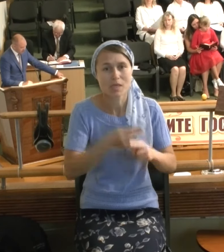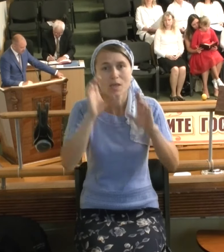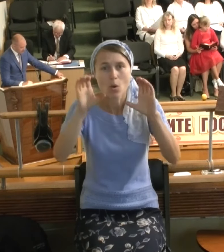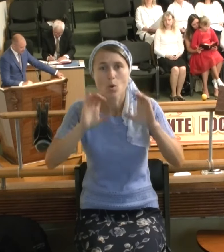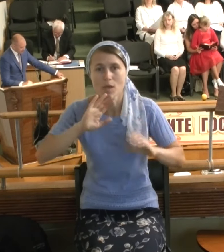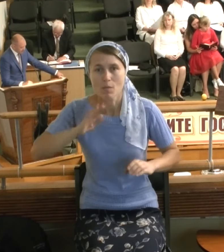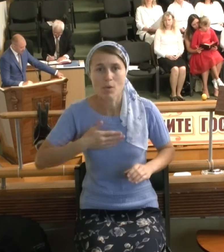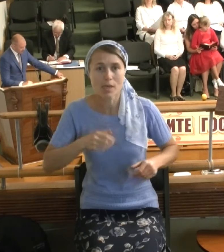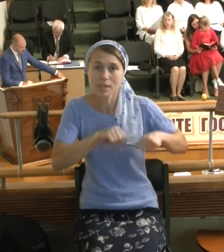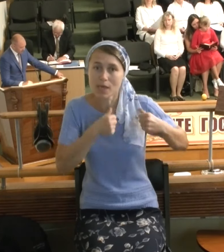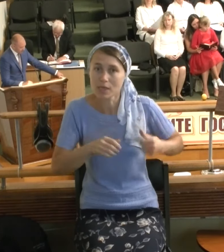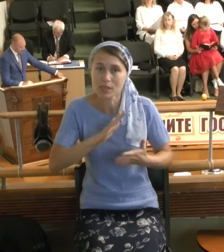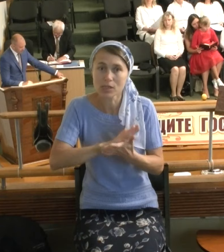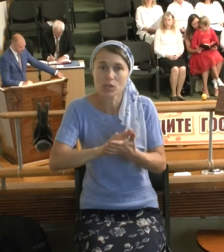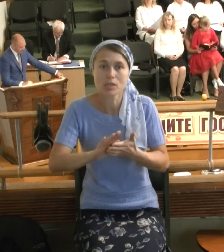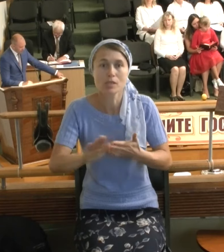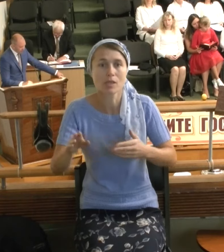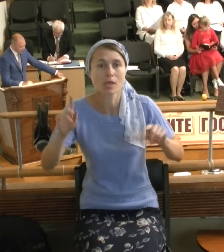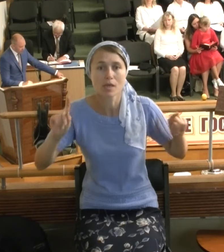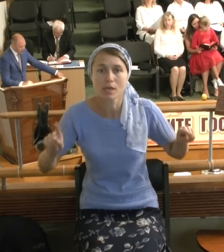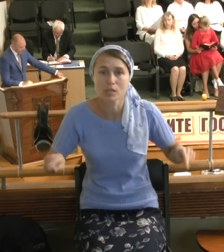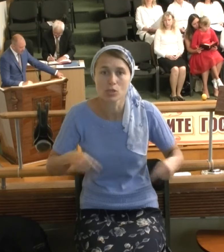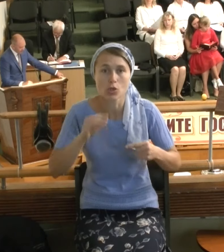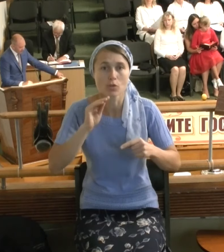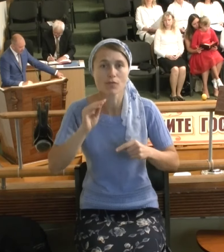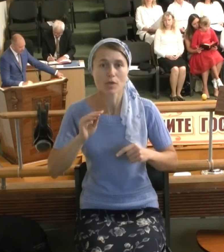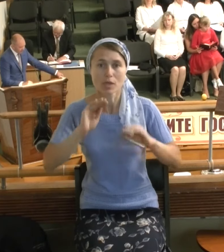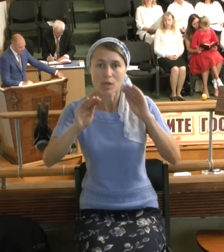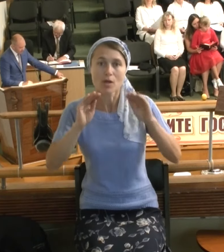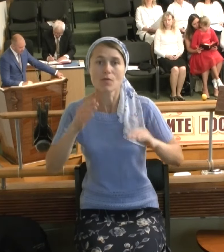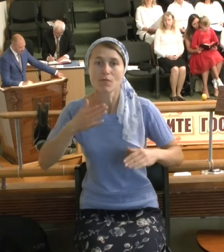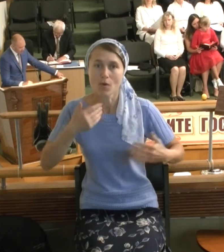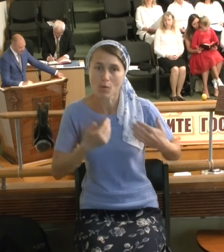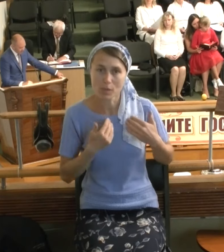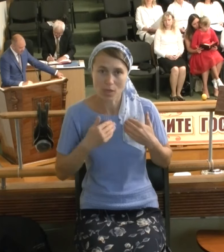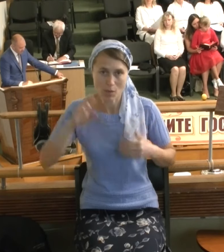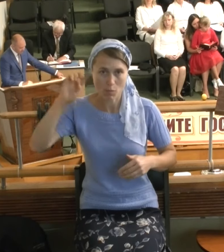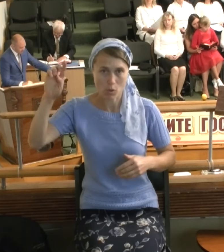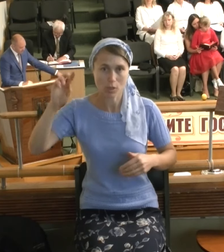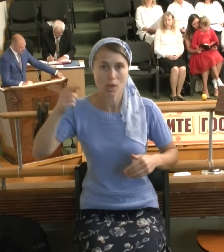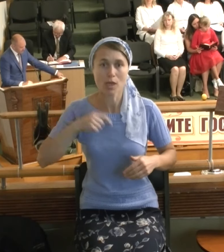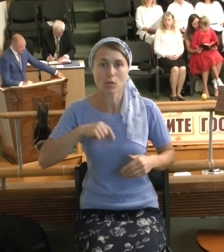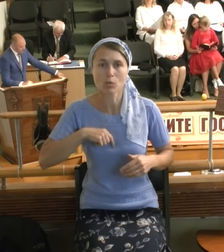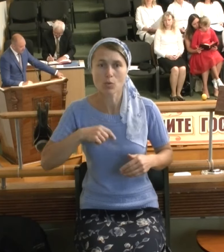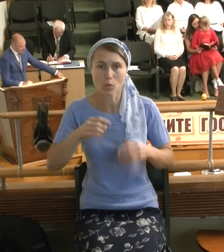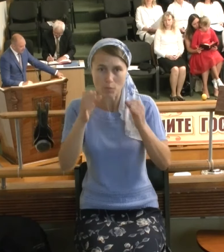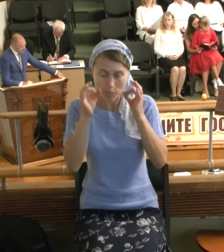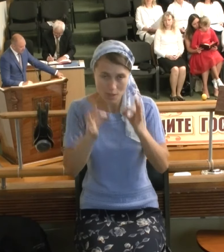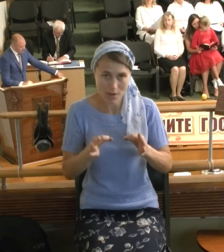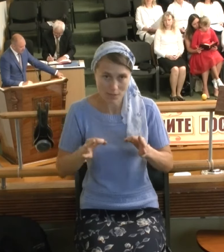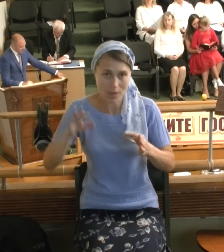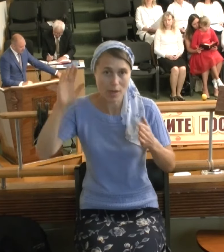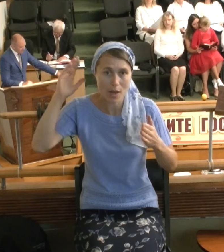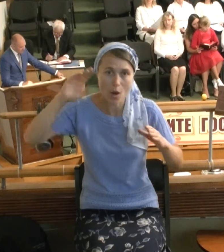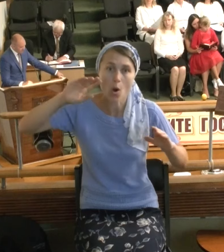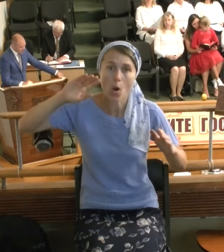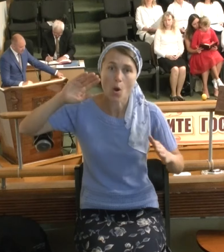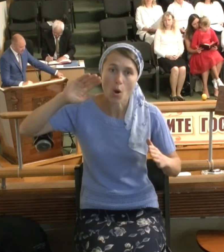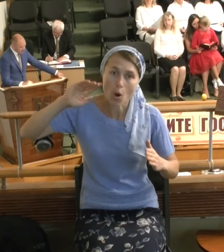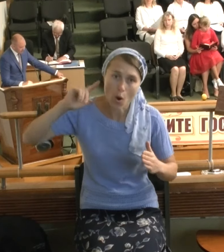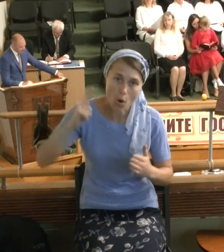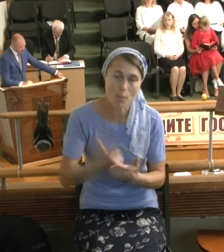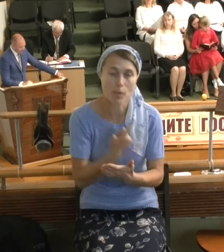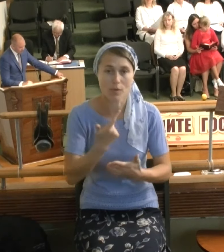Сердце чистое сотвори во мне, Боже, и дух правый обнови внутри меня. Не отвергни меня